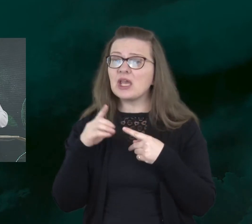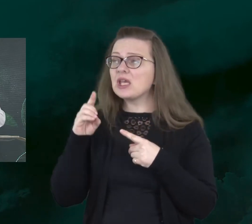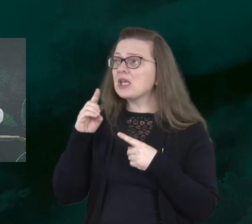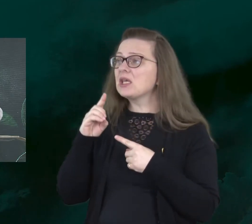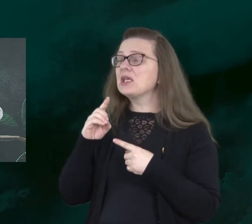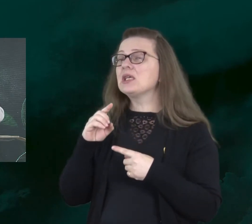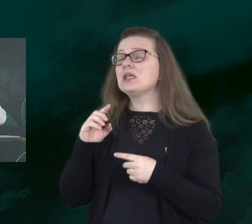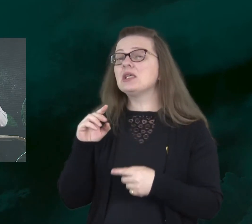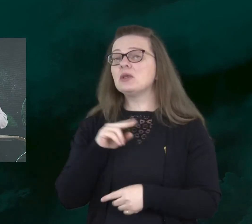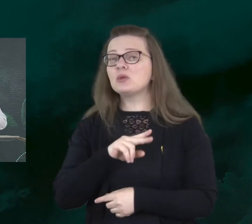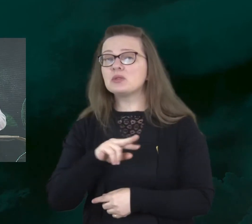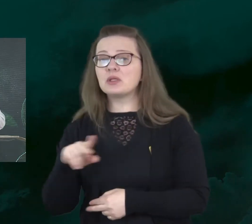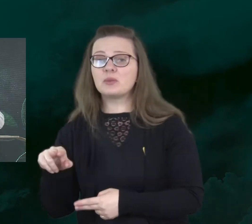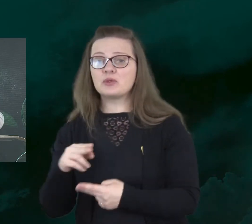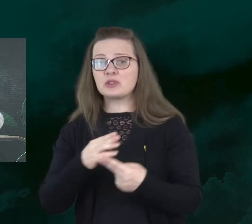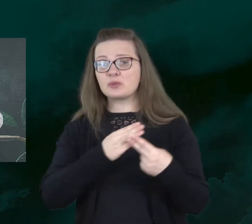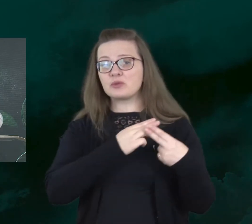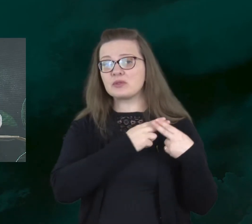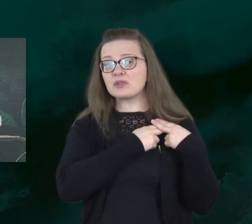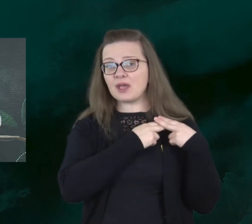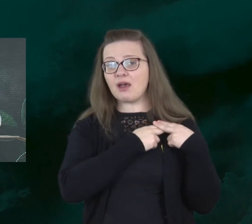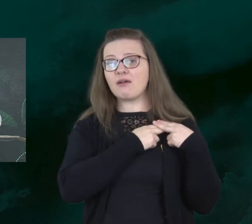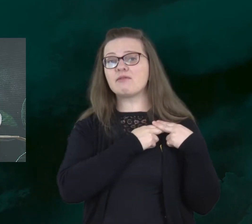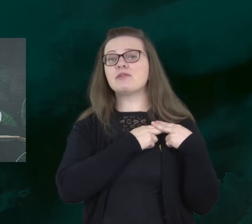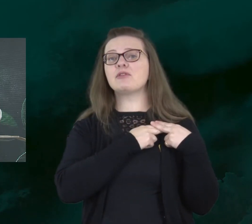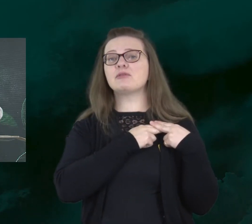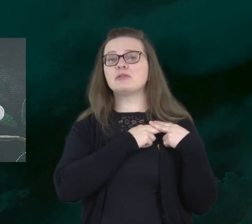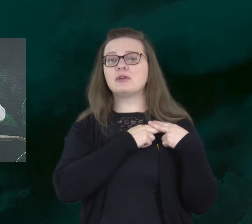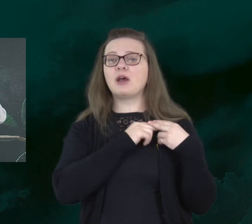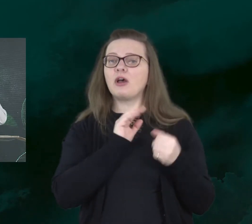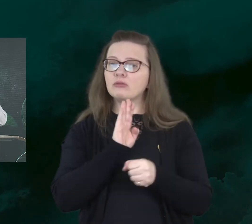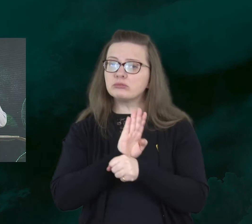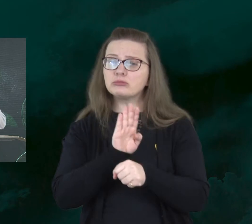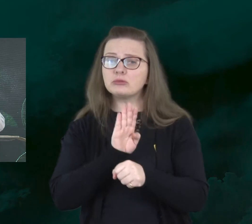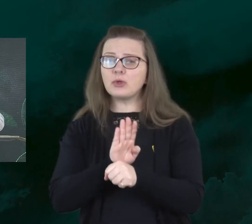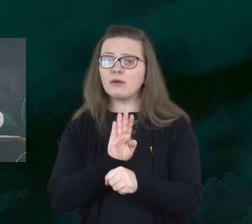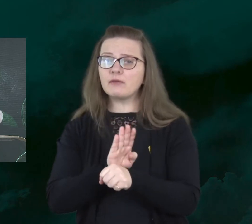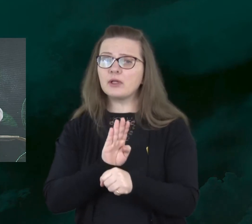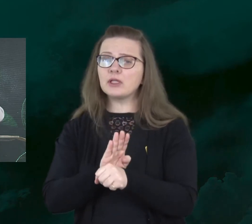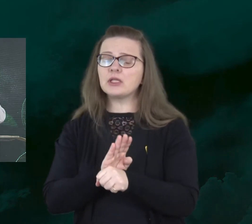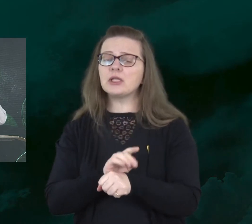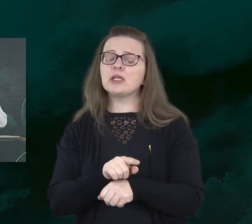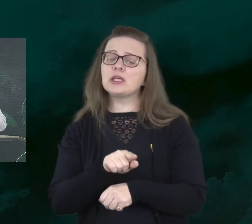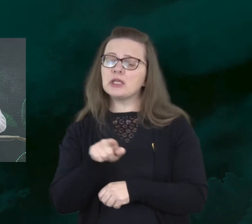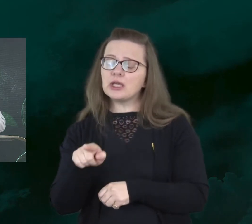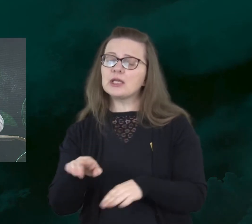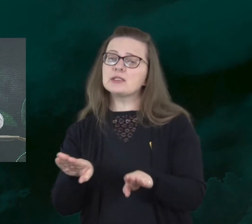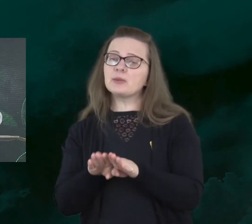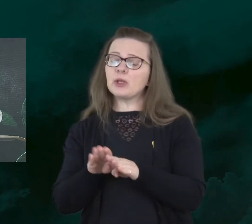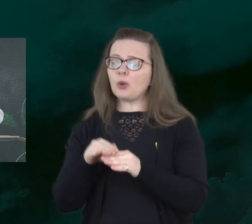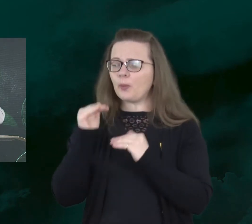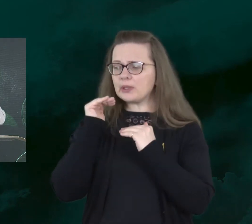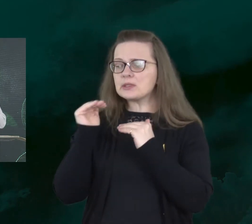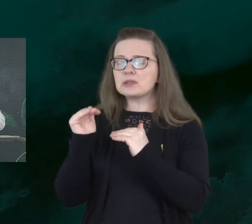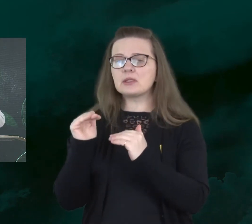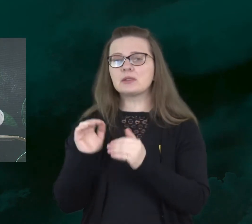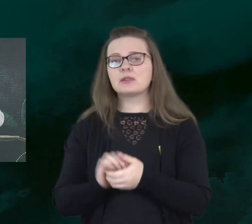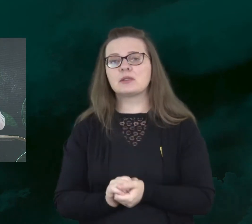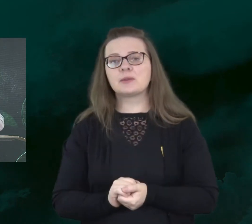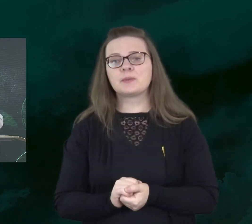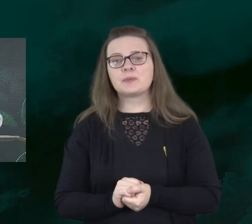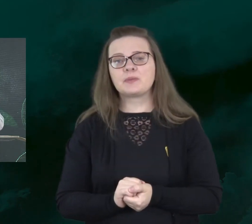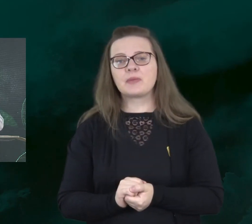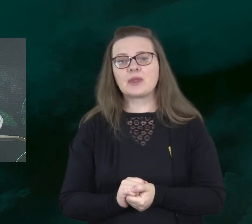dos cooperadores, dos irmãos que estavam à frente deles, e praticavam somente tudo